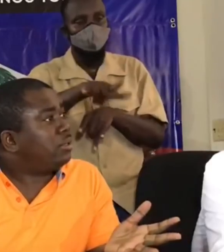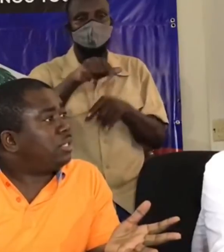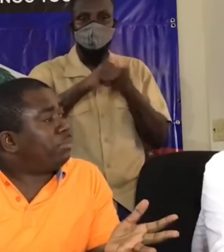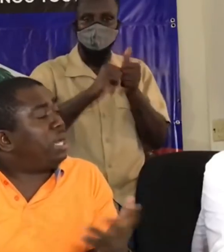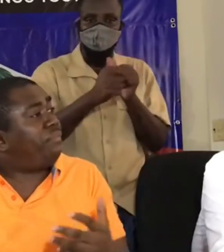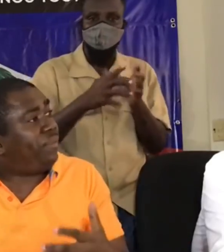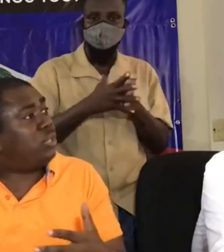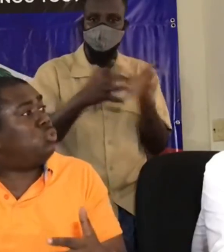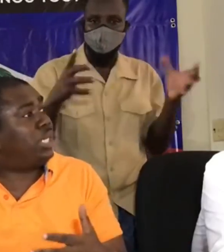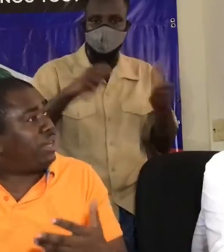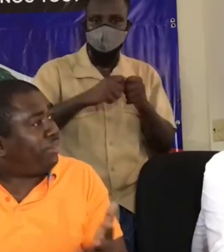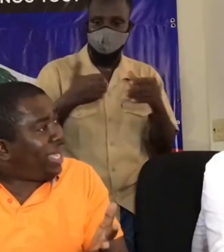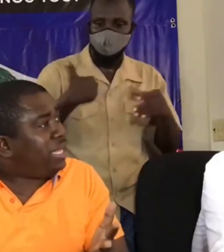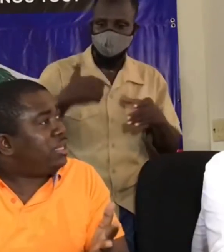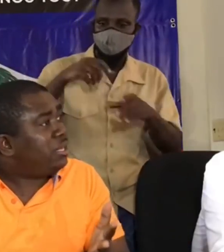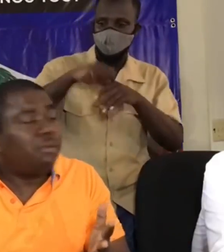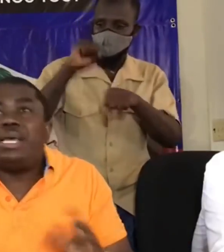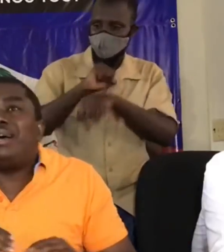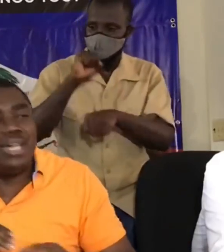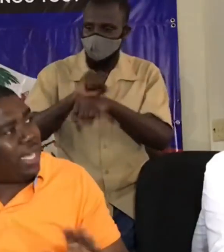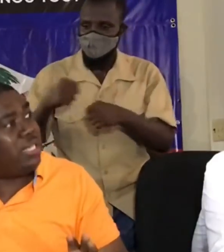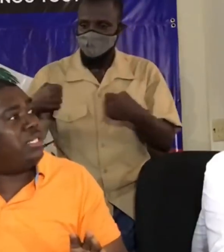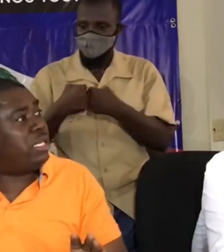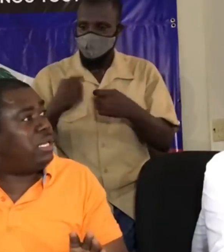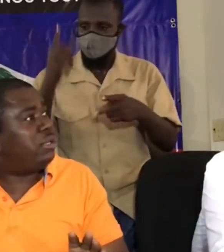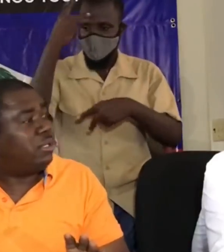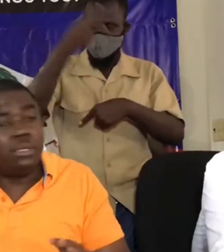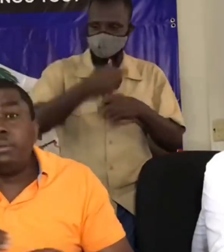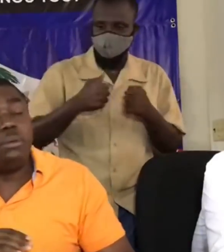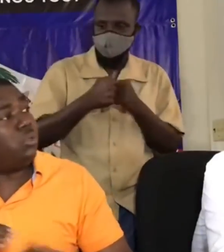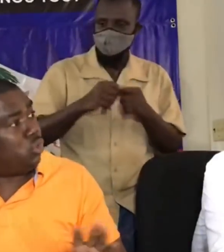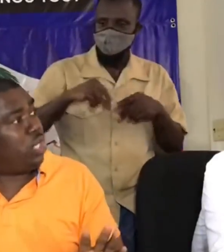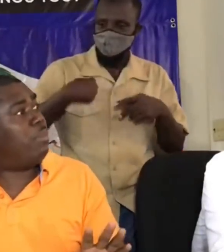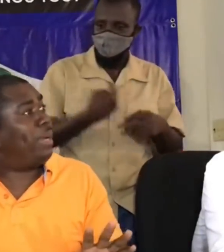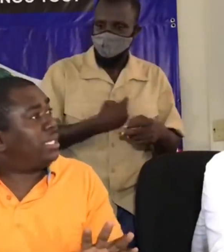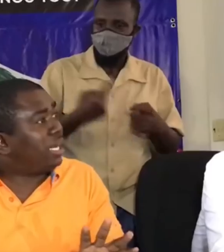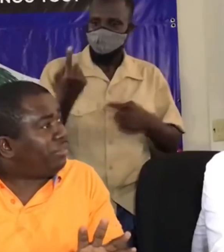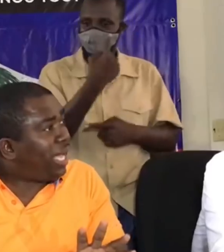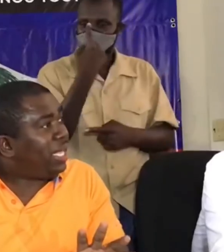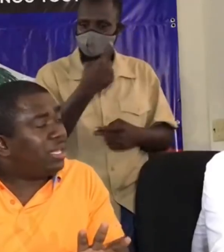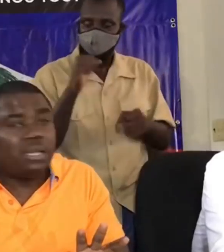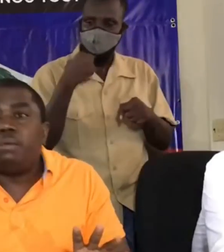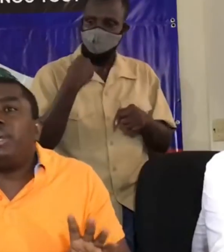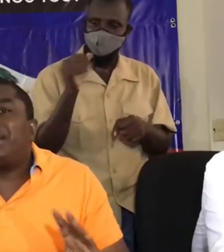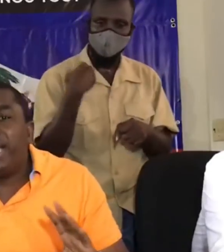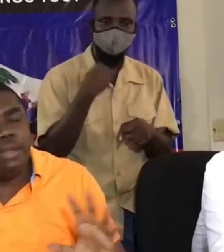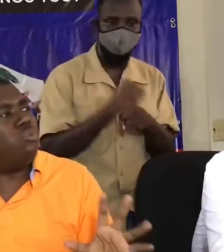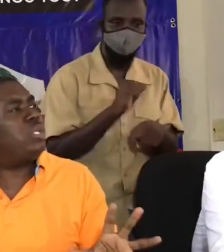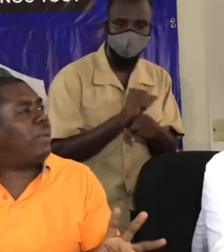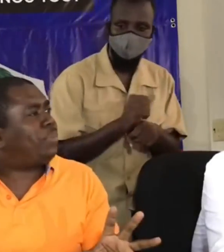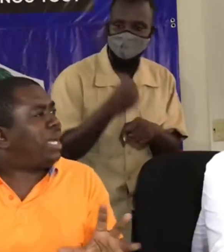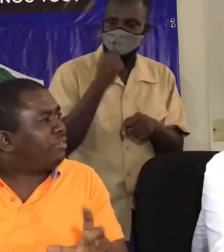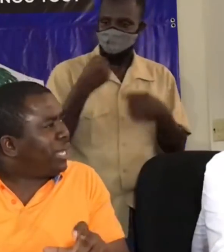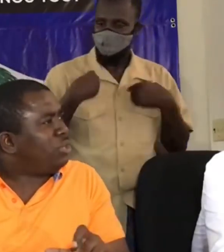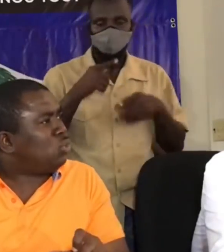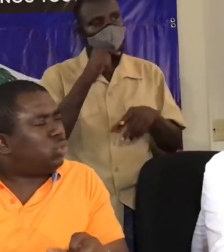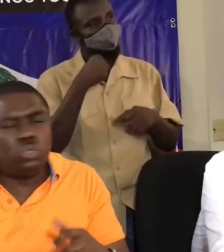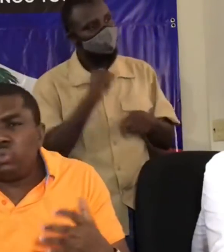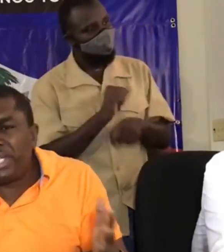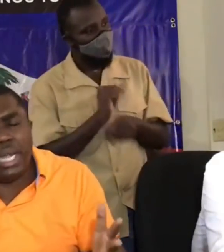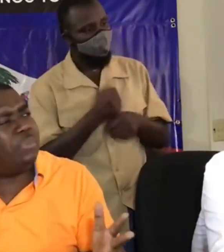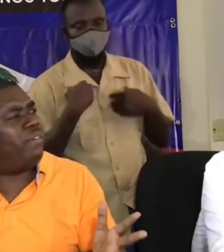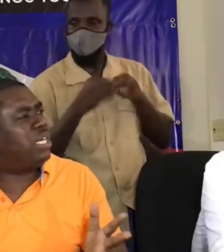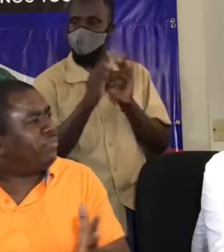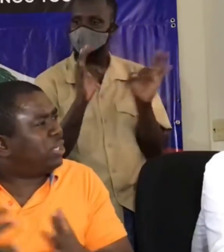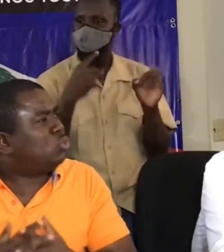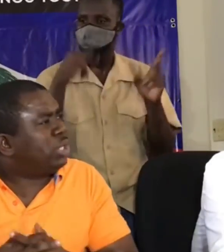lance yon normalement nan bataille pour yon chavirer pouvoir en place là. Nous pas laisse regarder comment ça teye nan micro la presse, comment